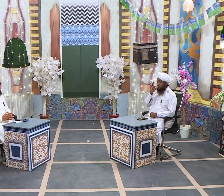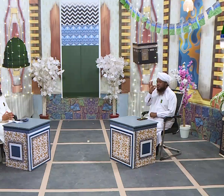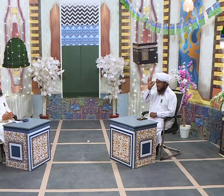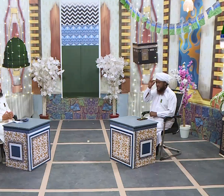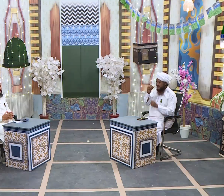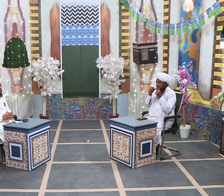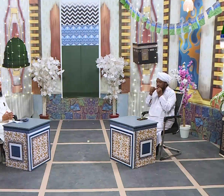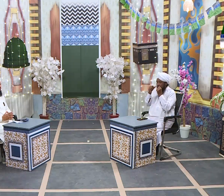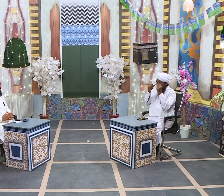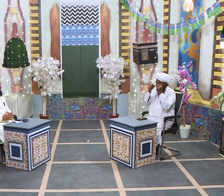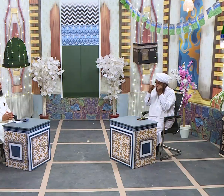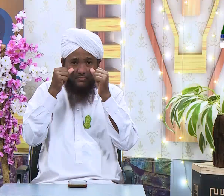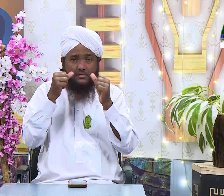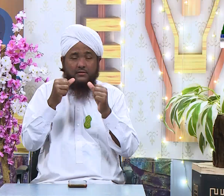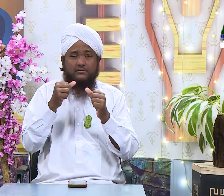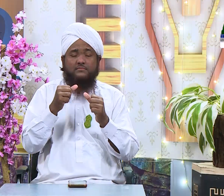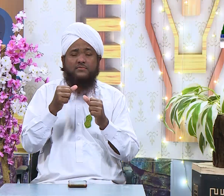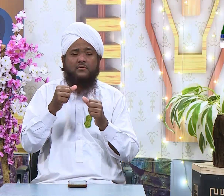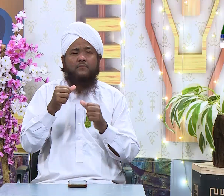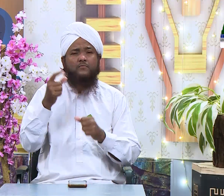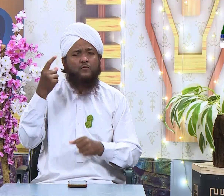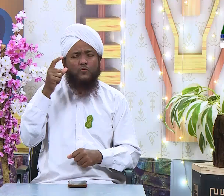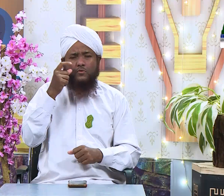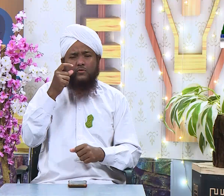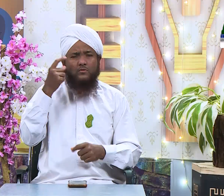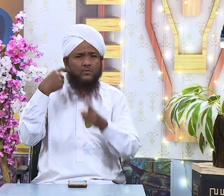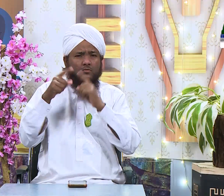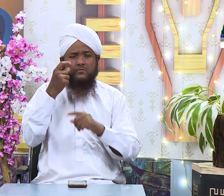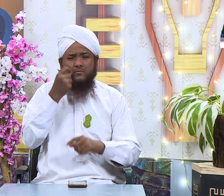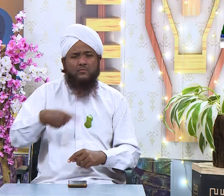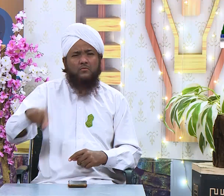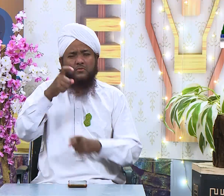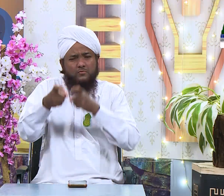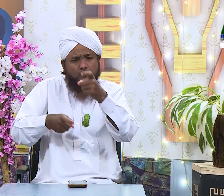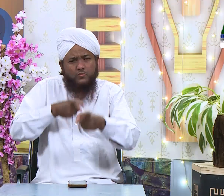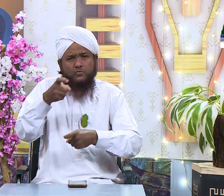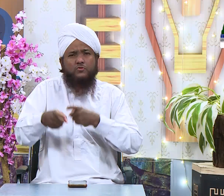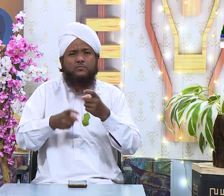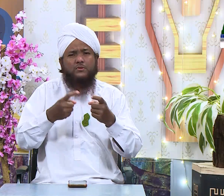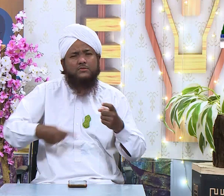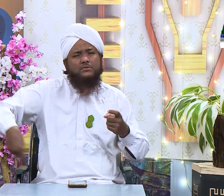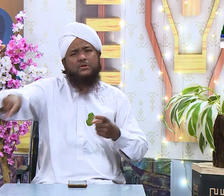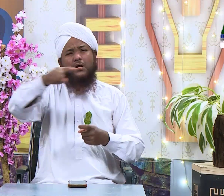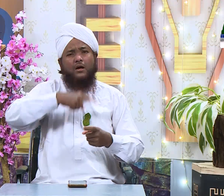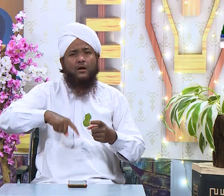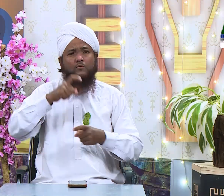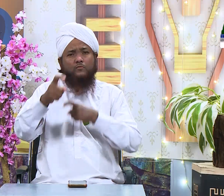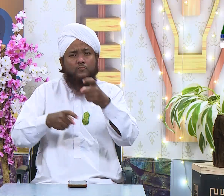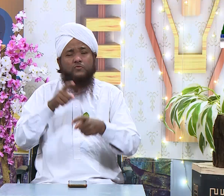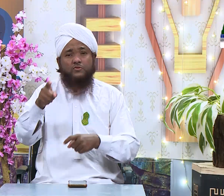لوگ عجیب و غریب حالت کے اندر گرفتار تھے، ایک دوسرے کے دشمن، جانی دشمن بنے ہوئے تھے۔ ایسے لمحے میں نبی پاک صلی